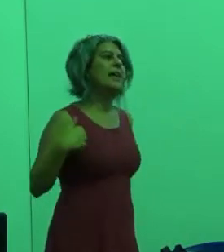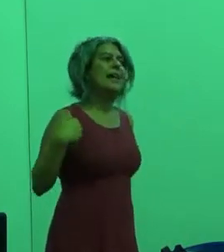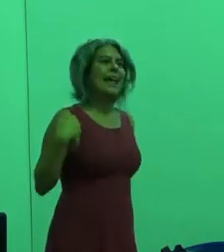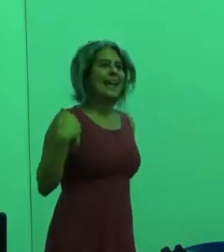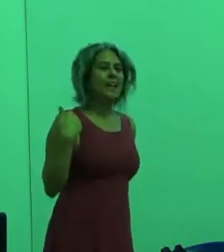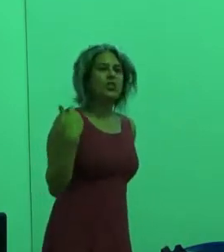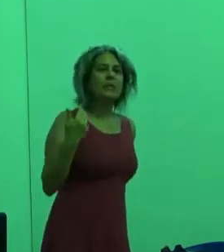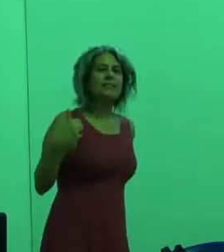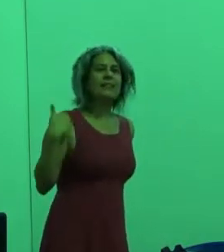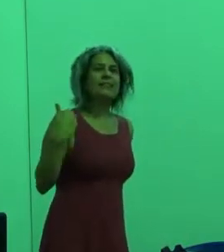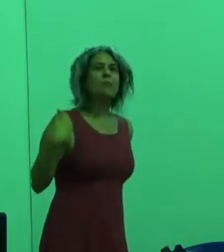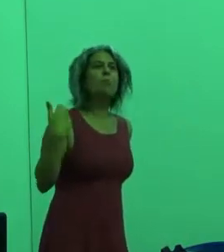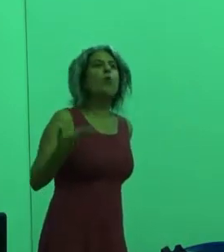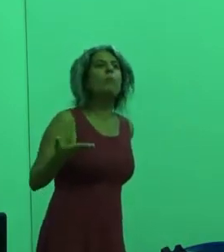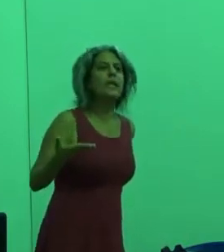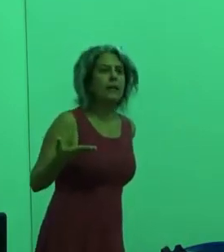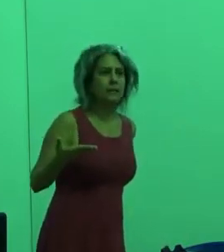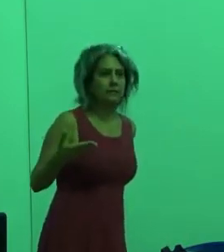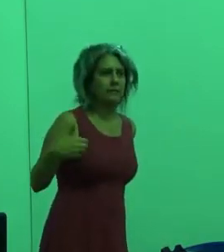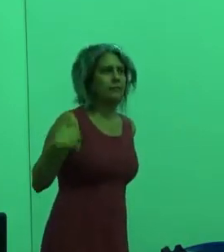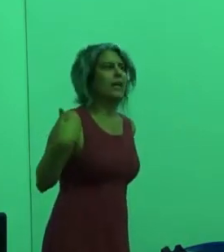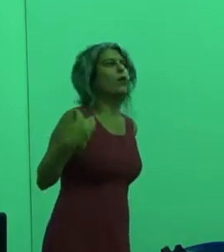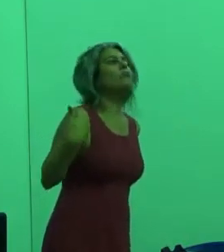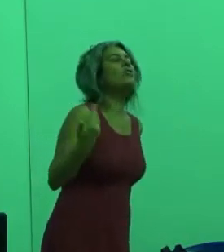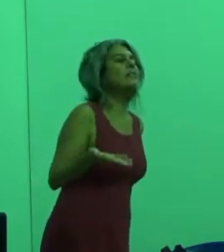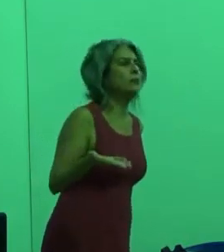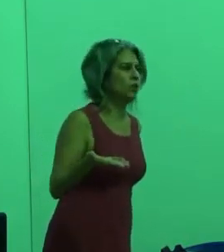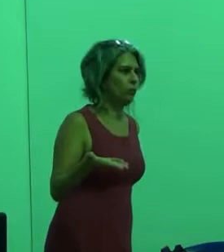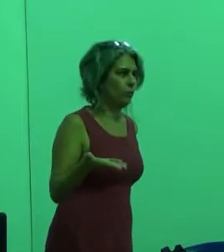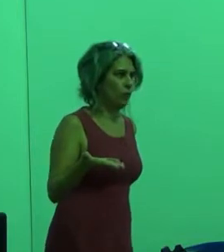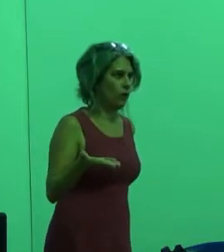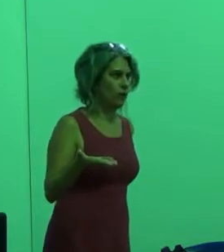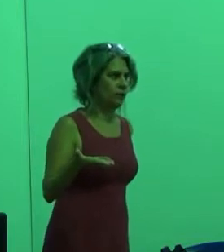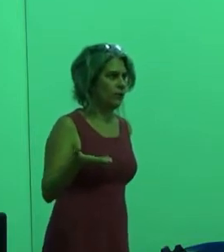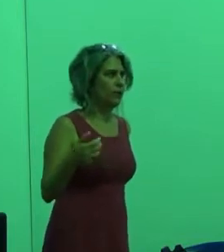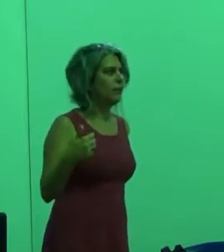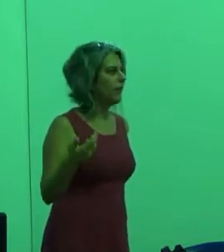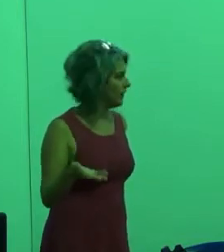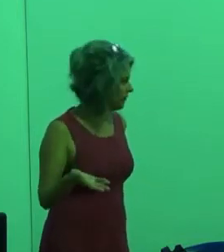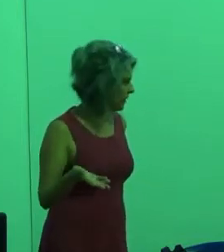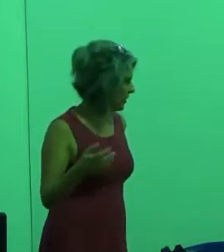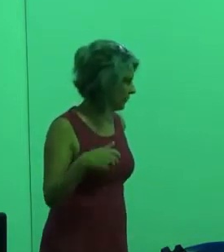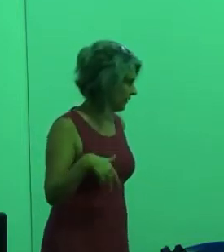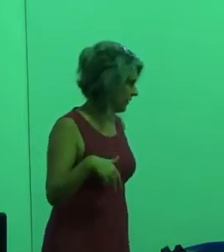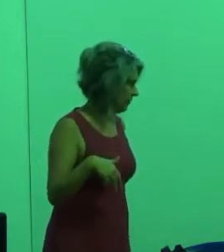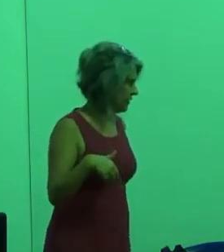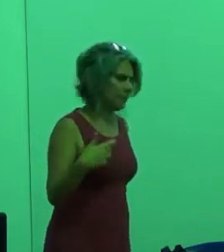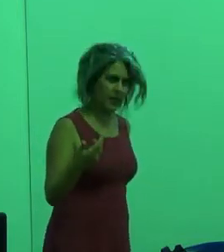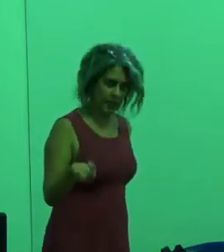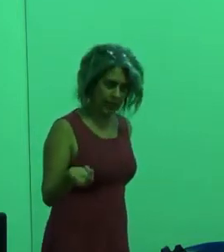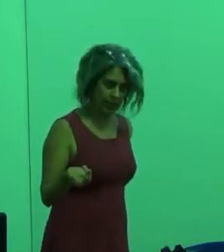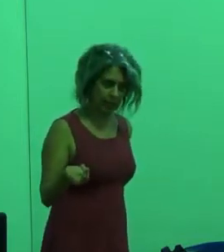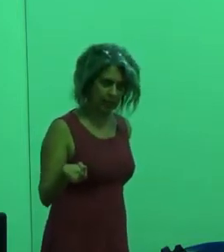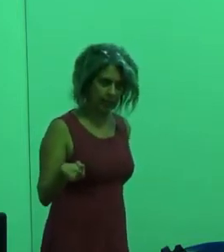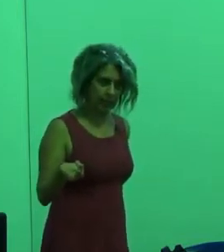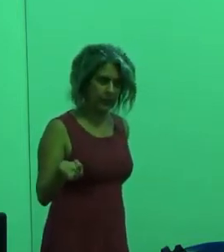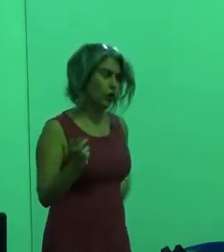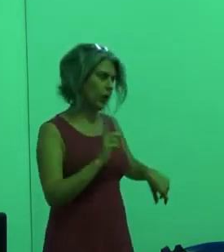É a administração pública da condição de autor. Dá entrevista? Não dá entrevista? Para quem? Em que horário?